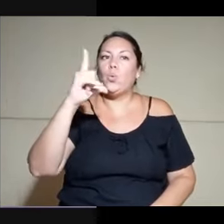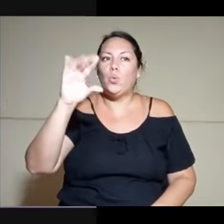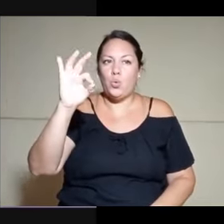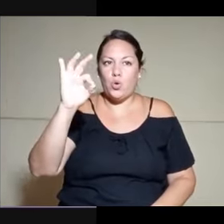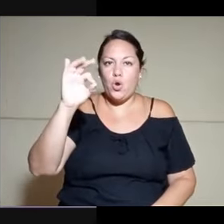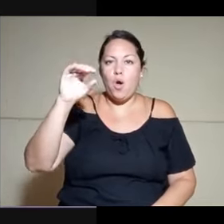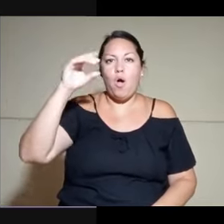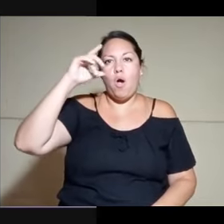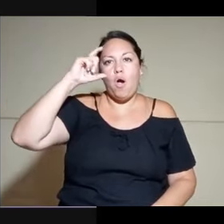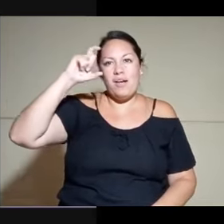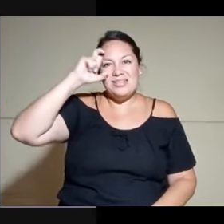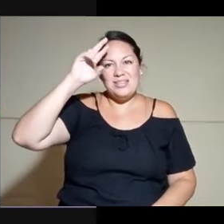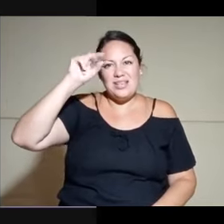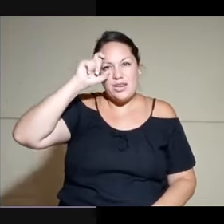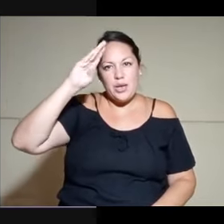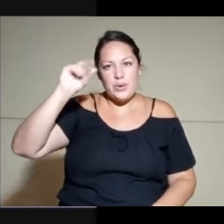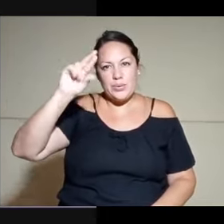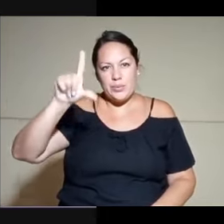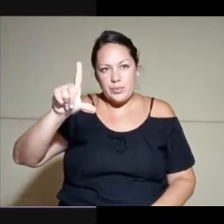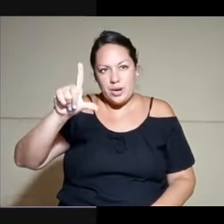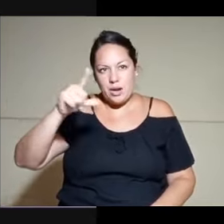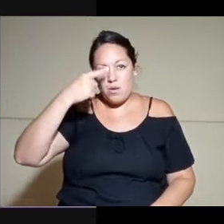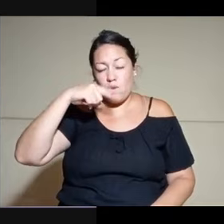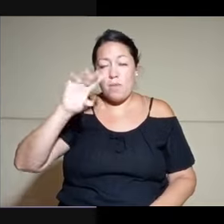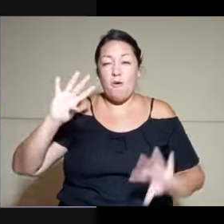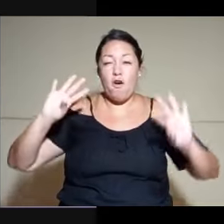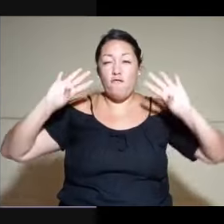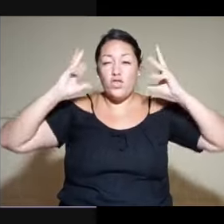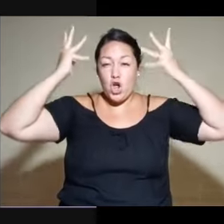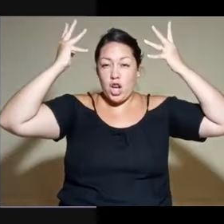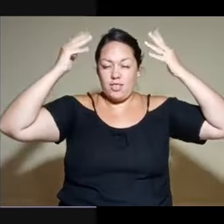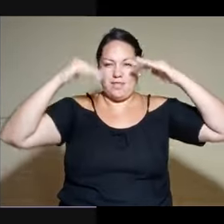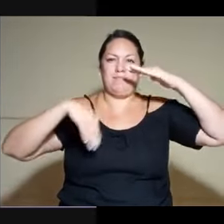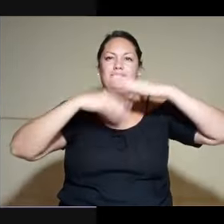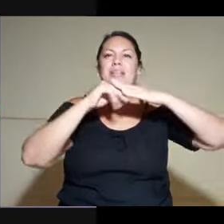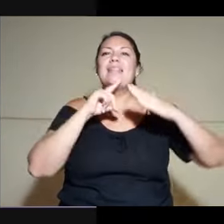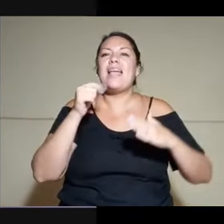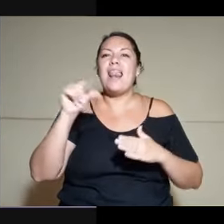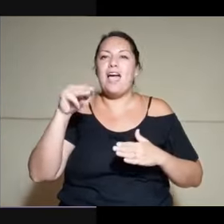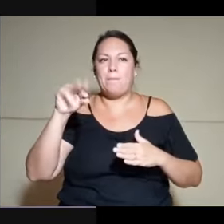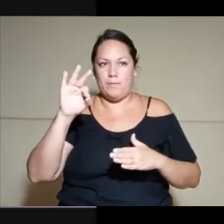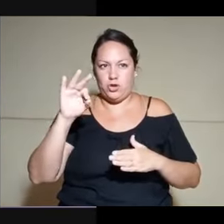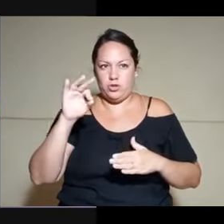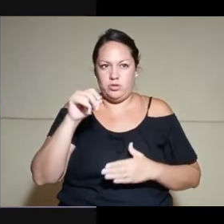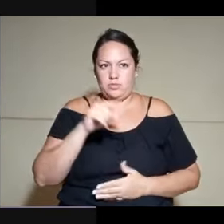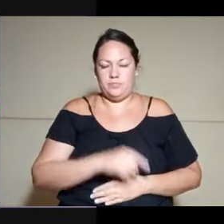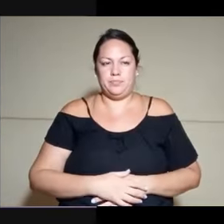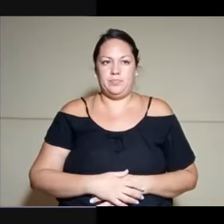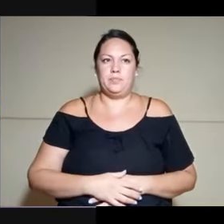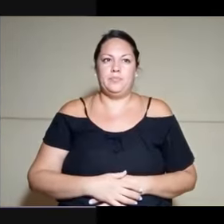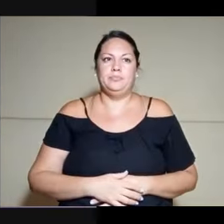En el mesencéfalo o los pedúnculos cerebrales, fíjense que esta parte lila es la última parte del